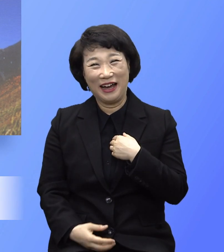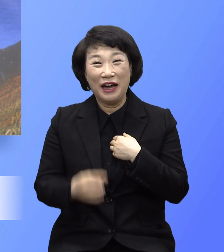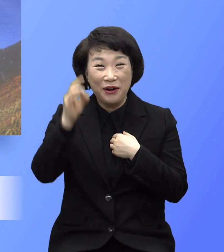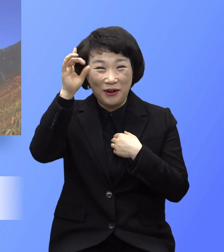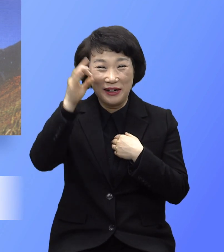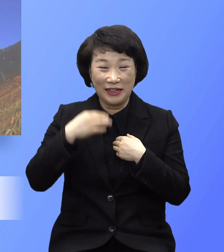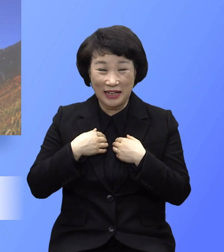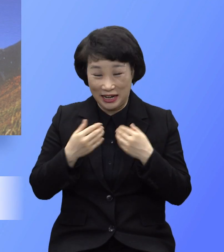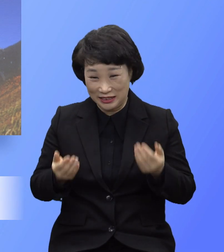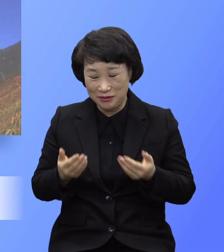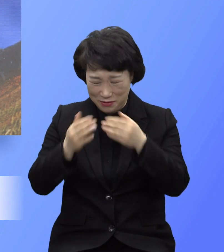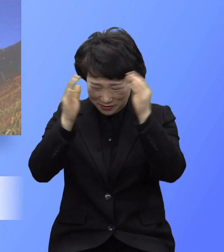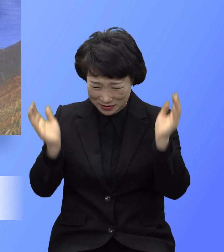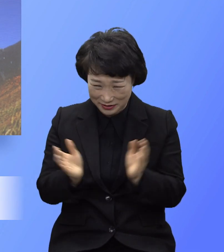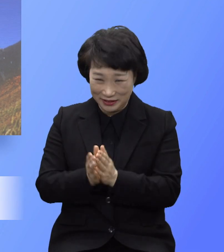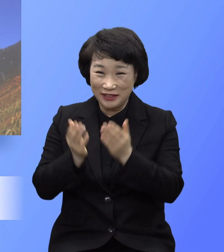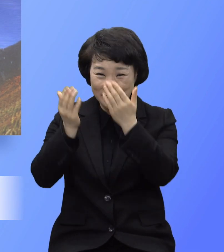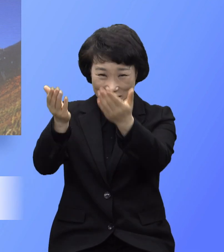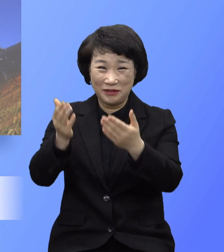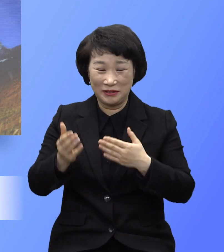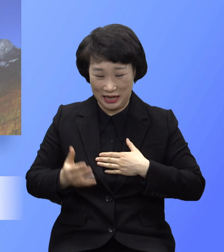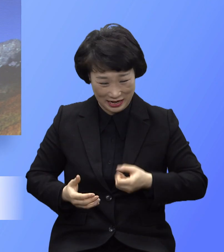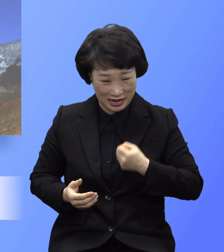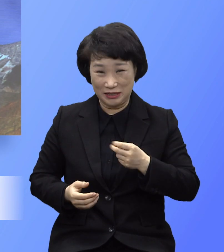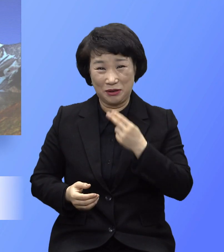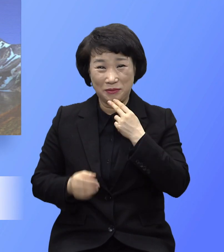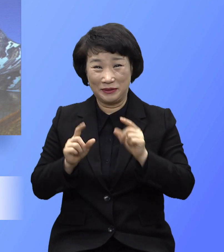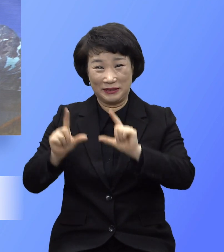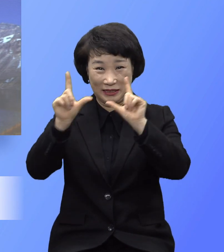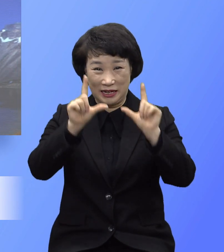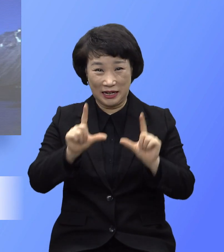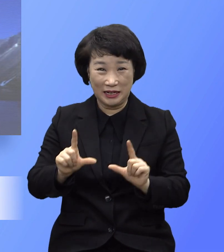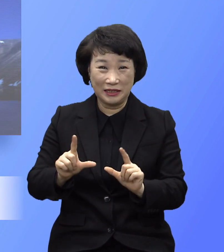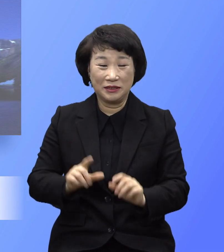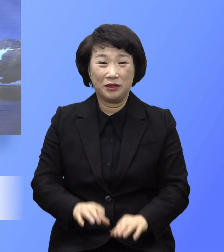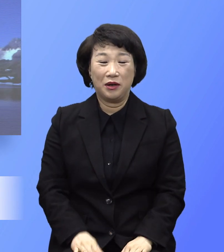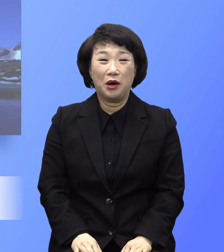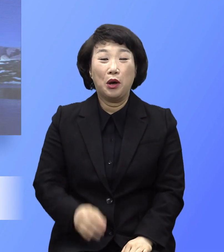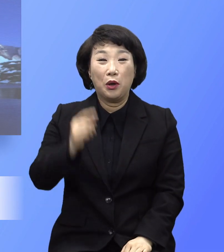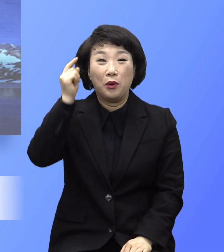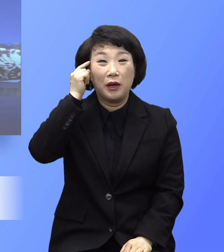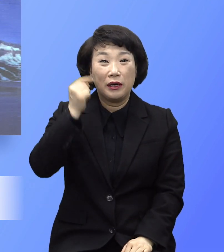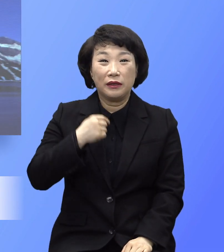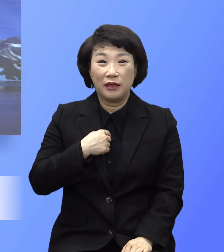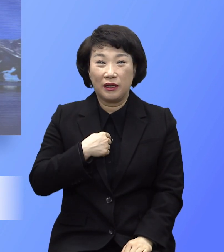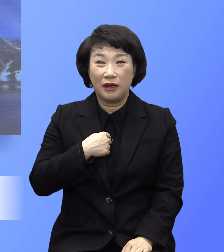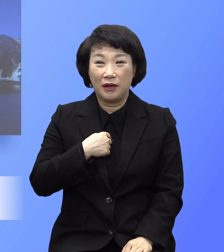원래 내놓고 살았어요. 원래. 왜 그러느냐?